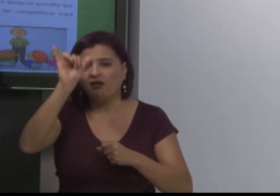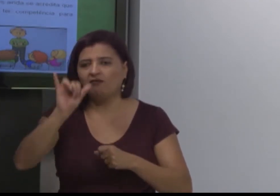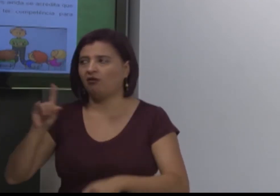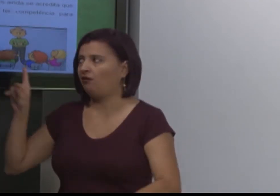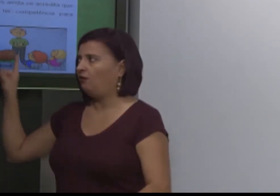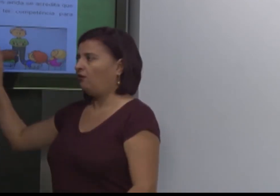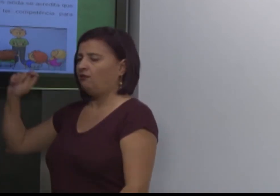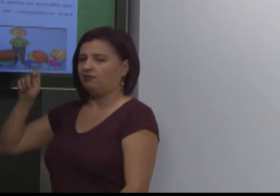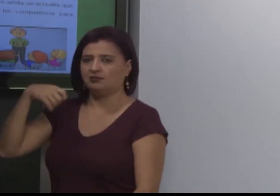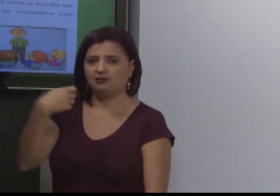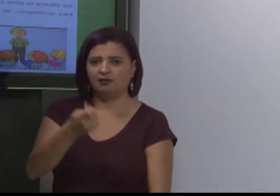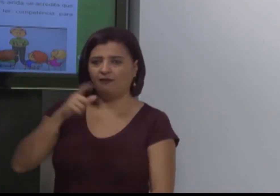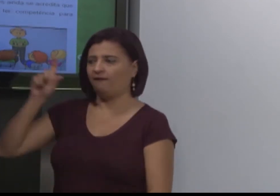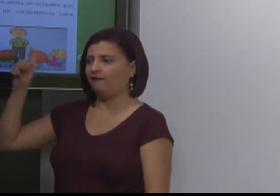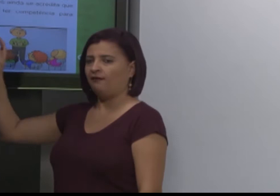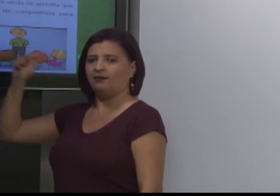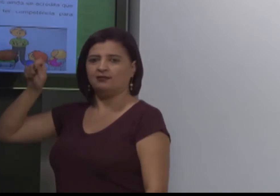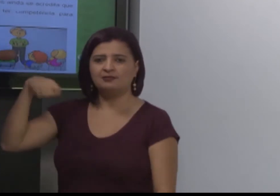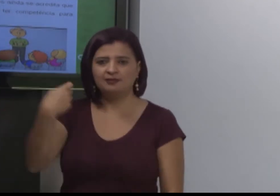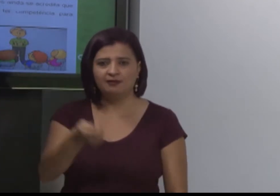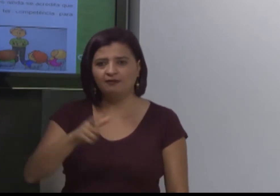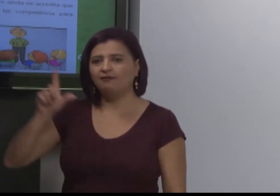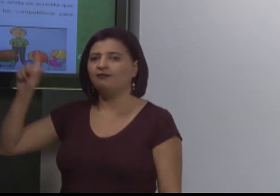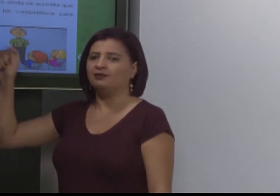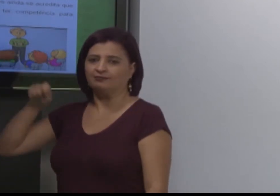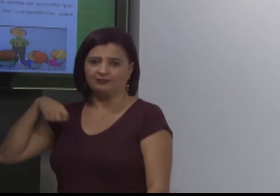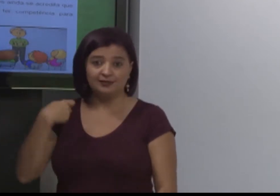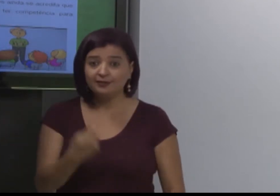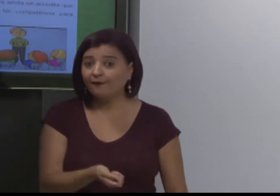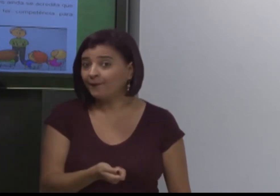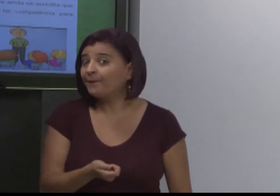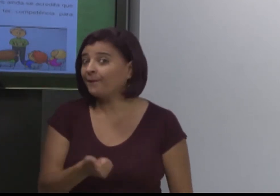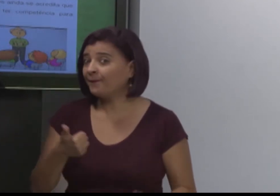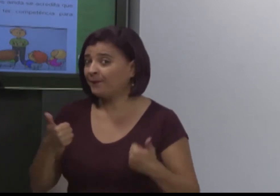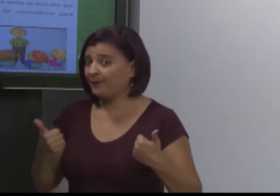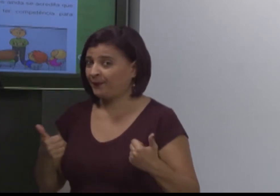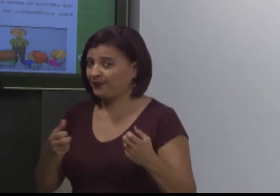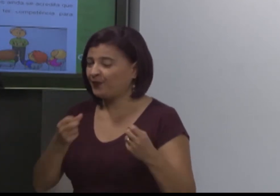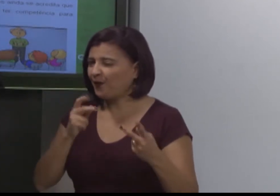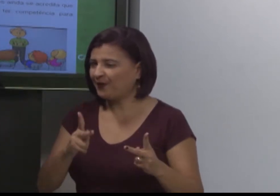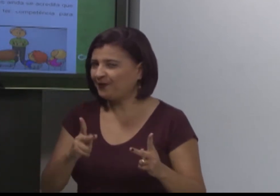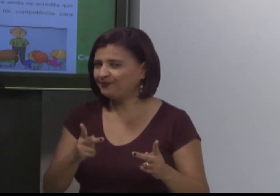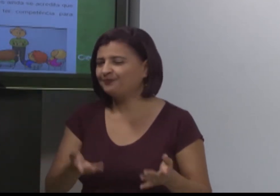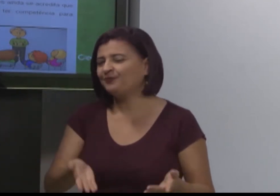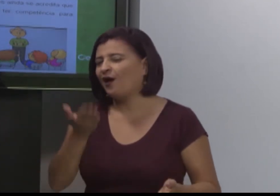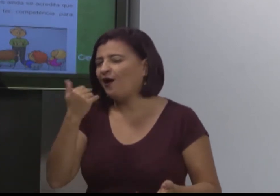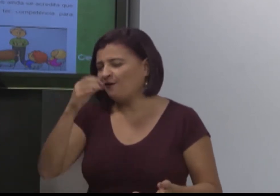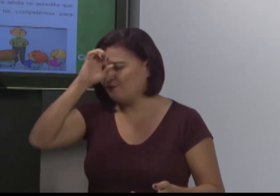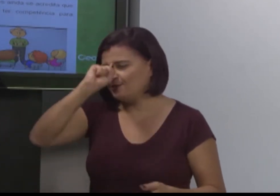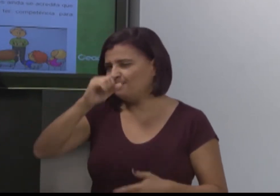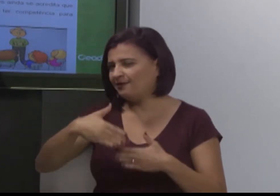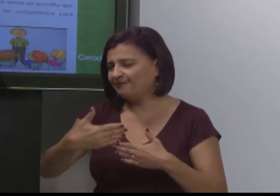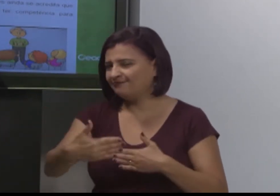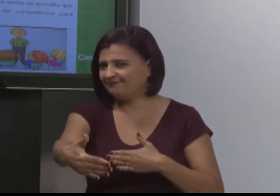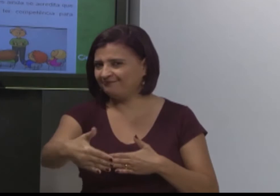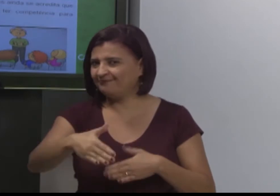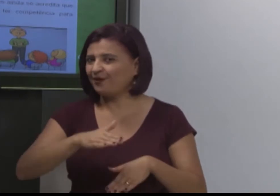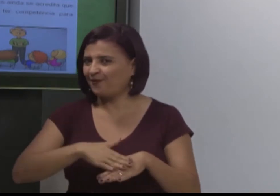Então, guarde essa informação. E quando começarem a atuar, evitem